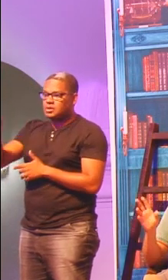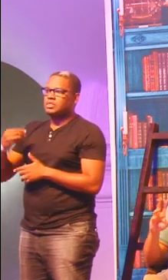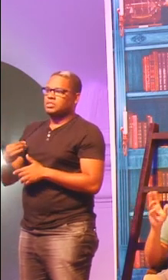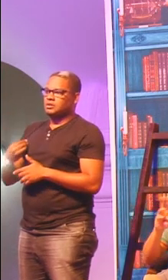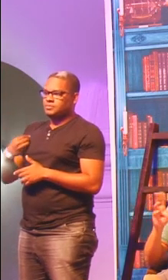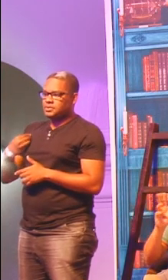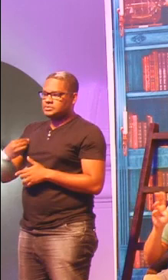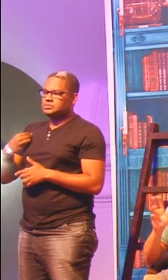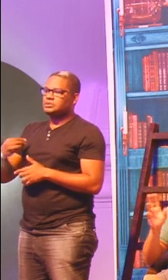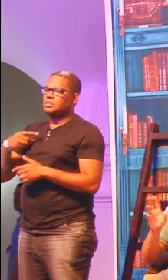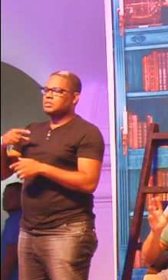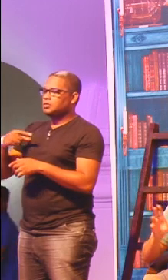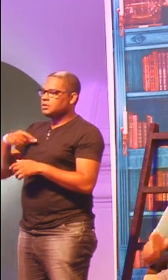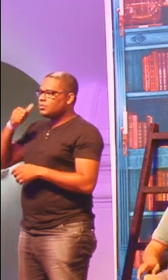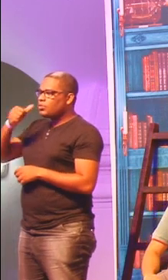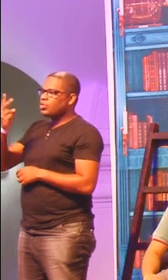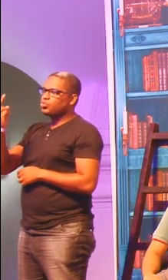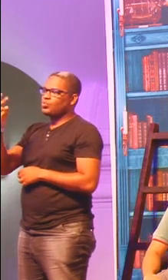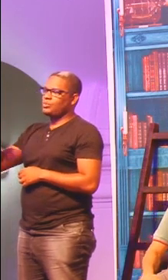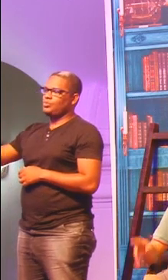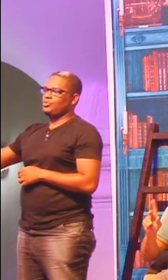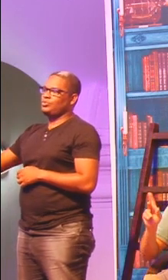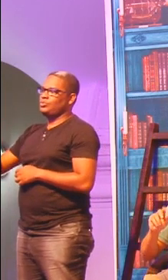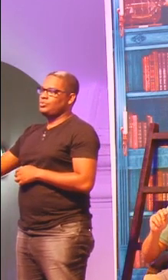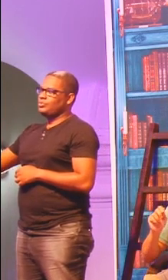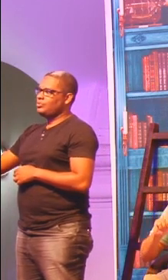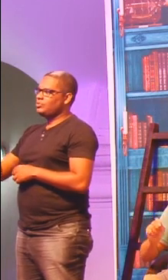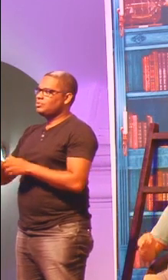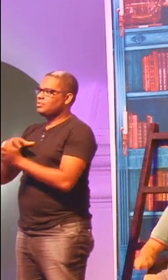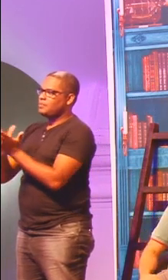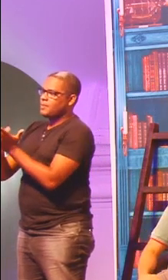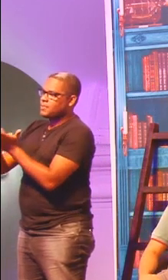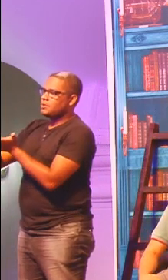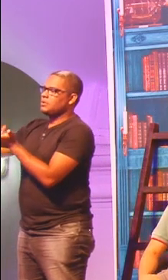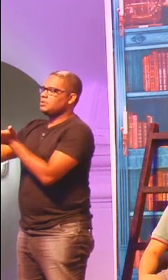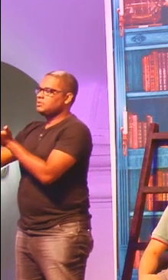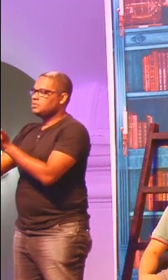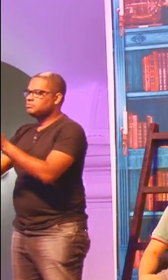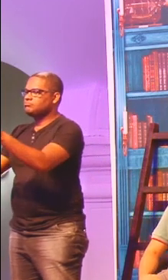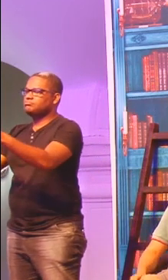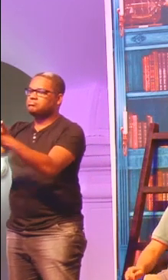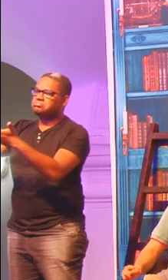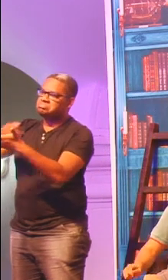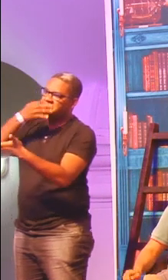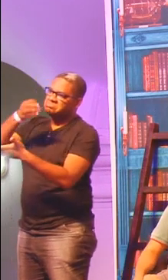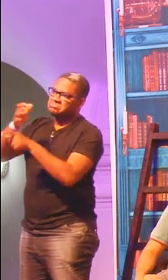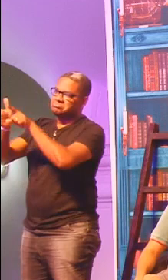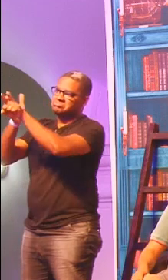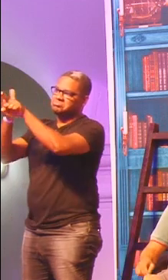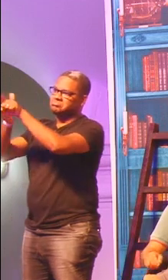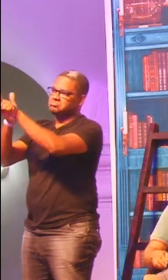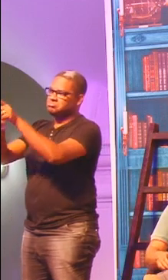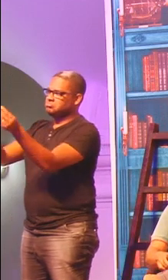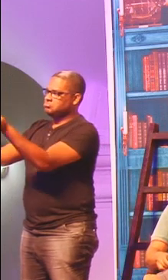aqui duas monitoras com papel, com caneta, e vocês podem recolher quem quiser e